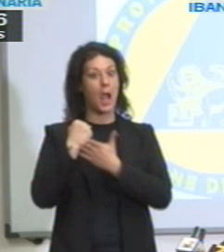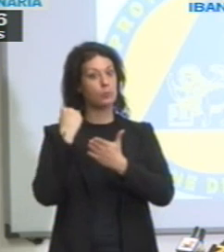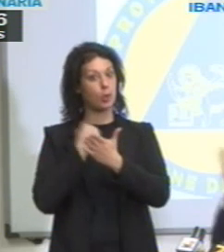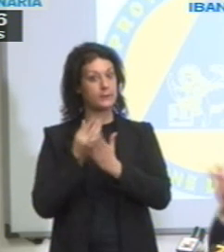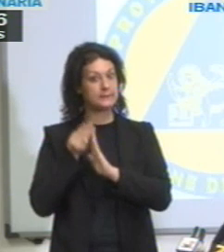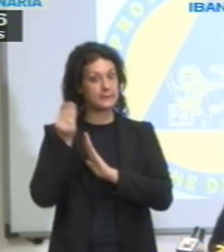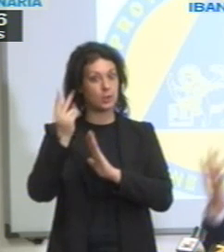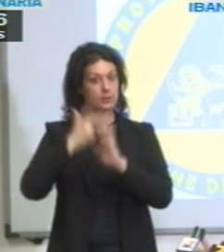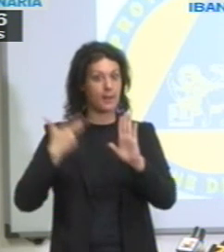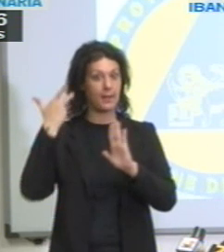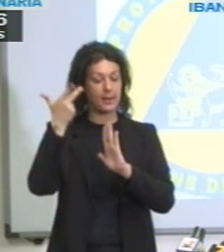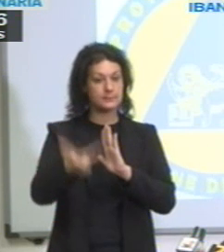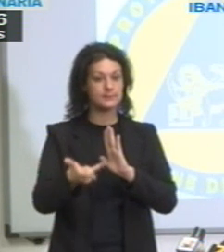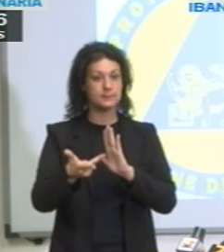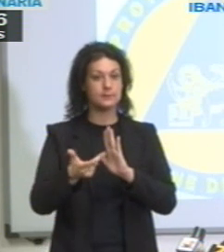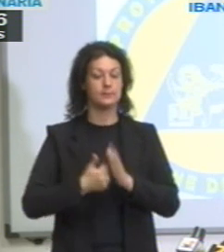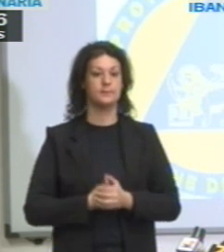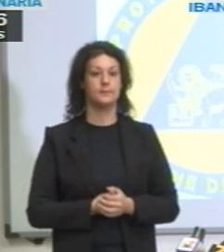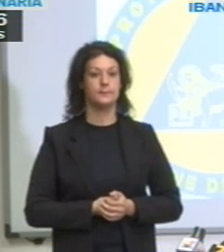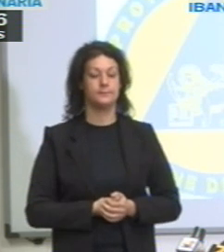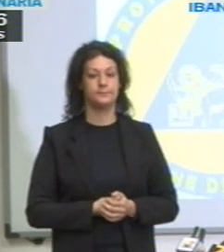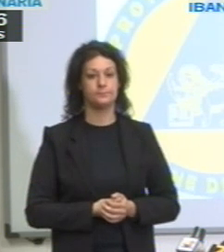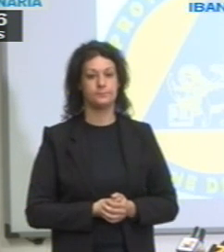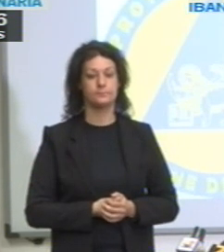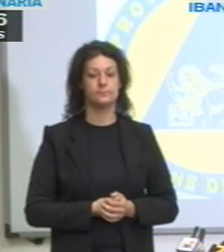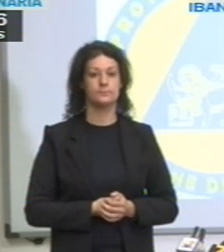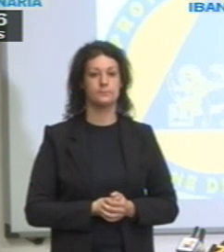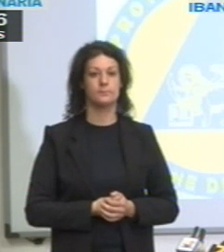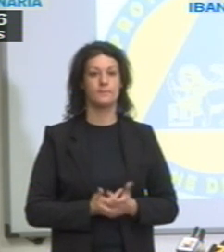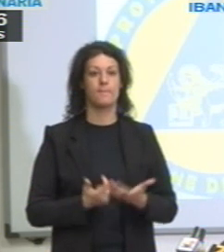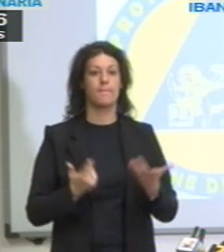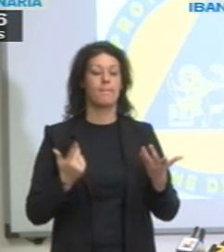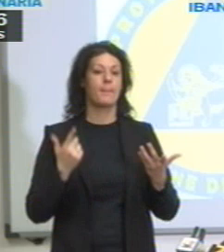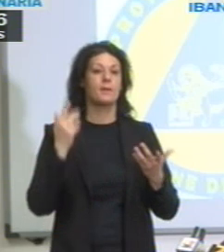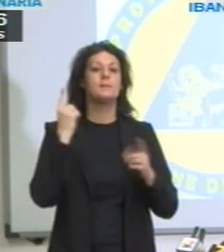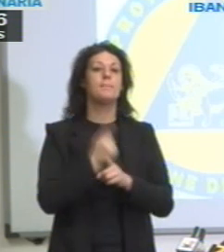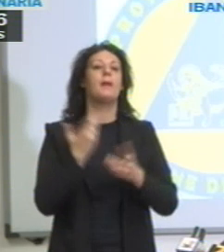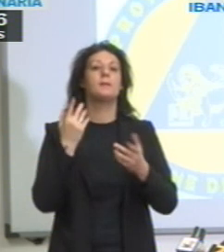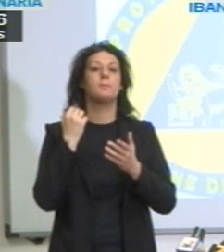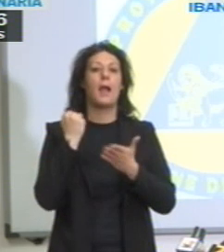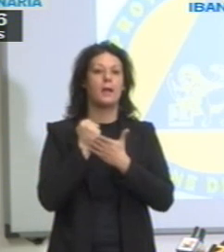insomma, se serve l'autorizzazione, magari c'è di mezzo la paesaggistica o che so,